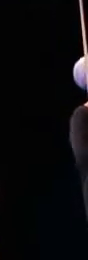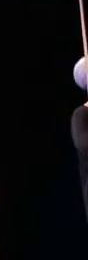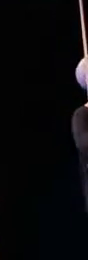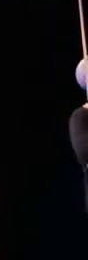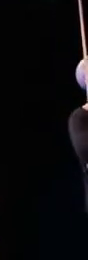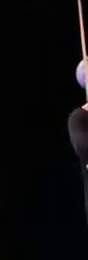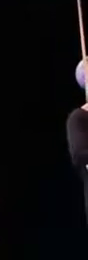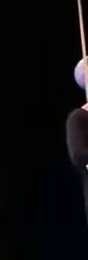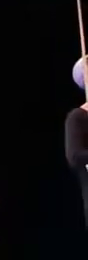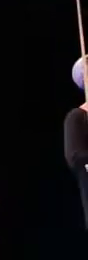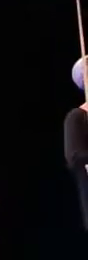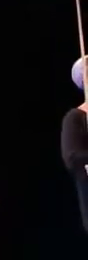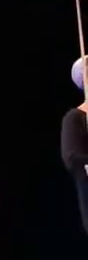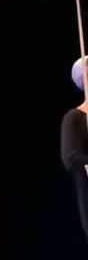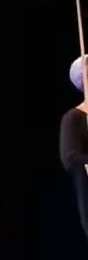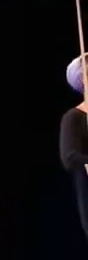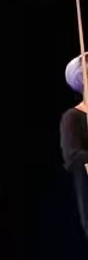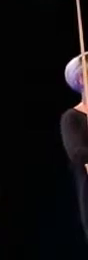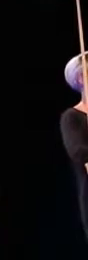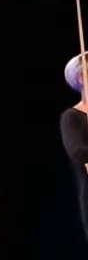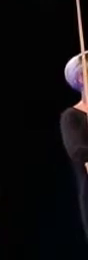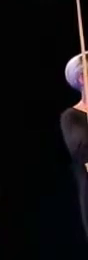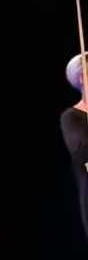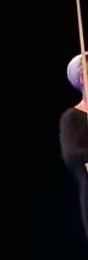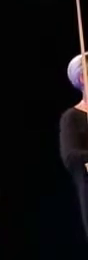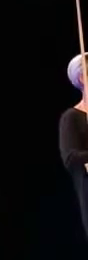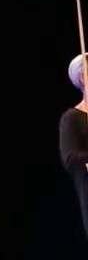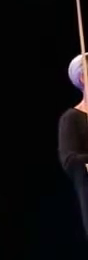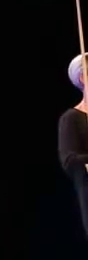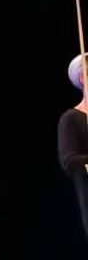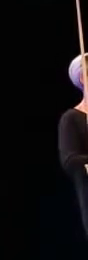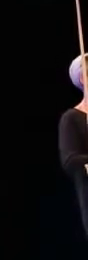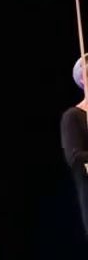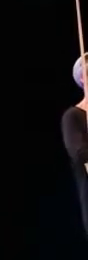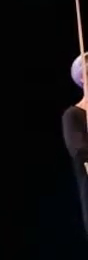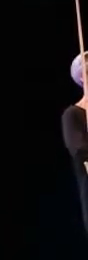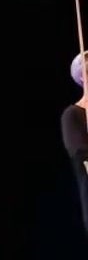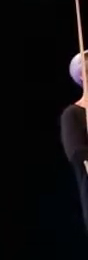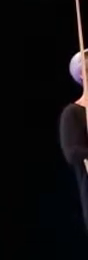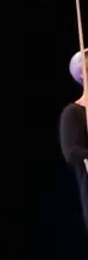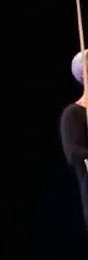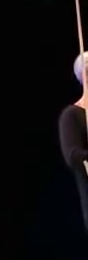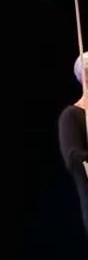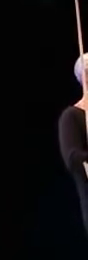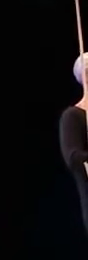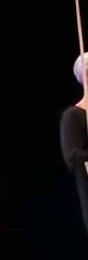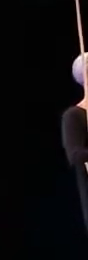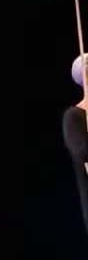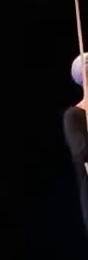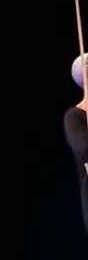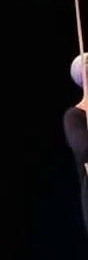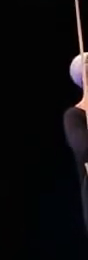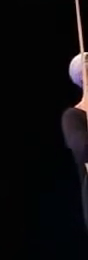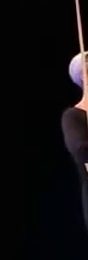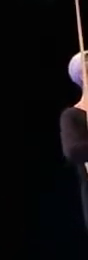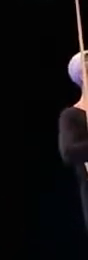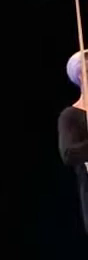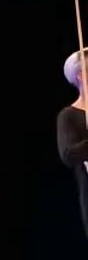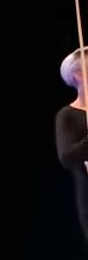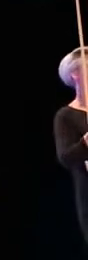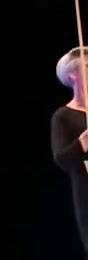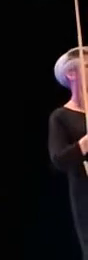minska utsläpp av växthusgaser för att förhindra farliga klimatändringar, alltså den globala uppvärmningen. Ganska enkelt